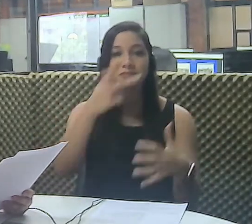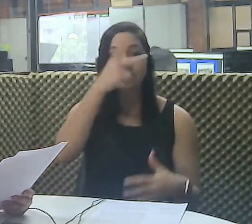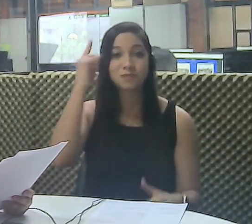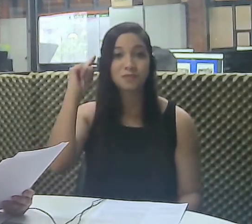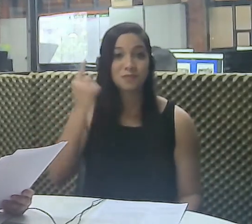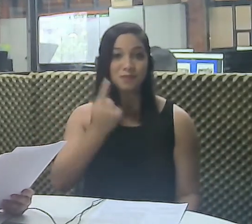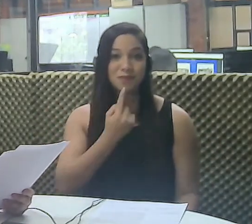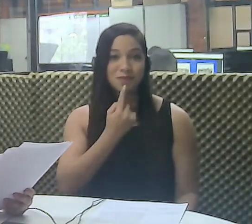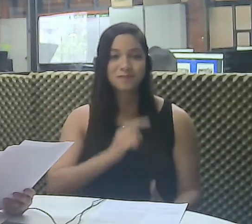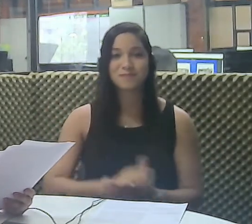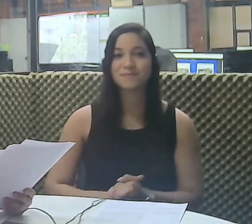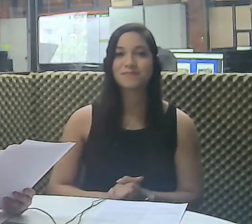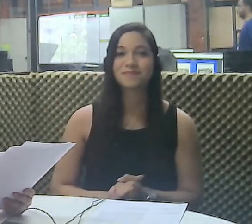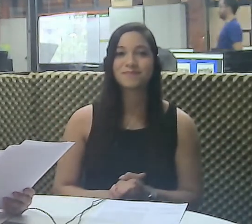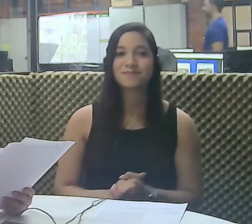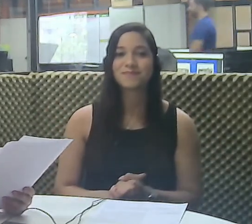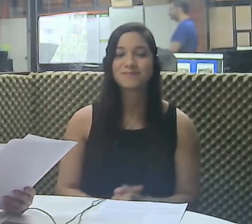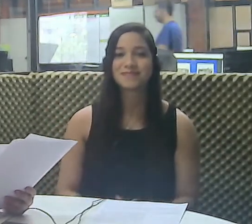auditiva